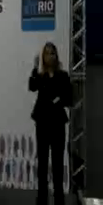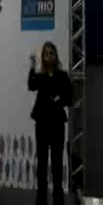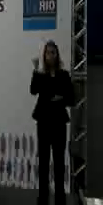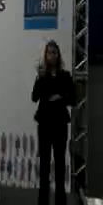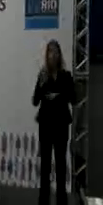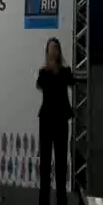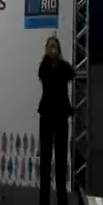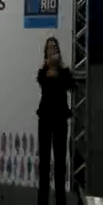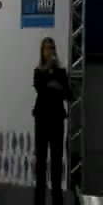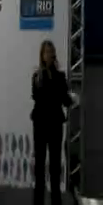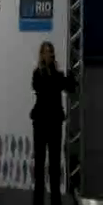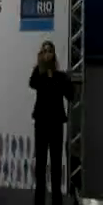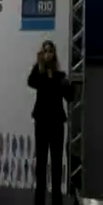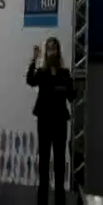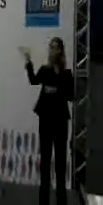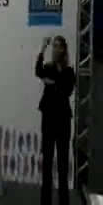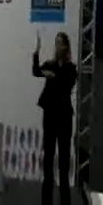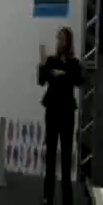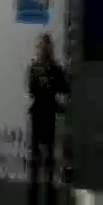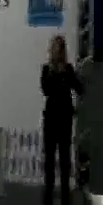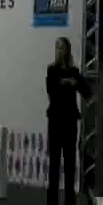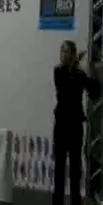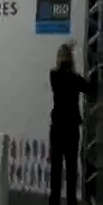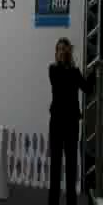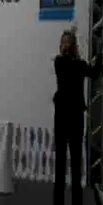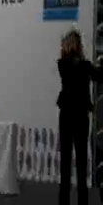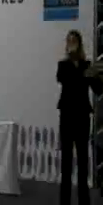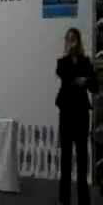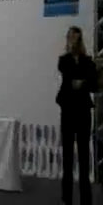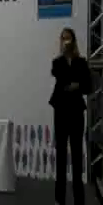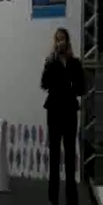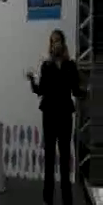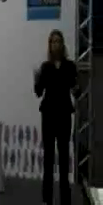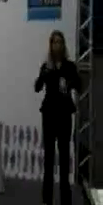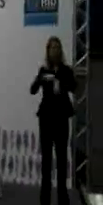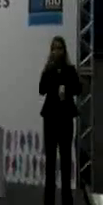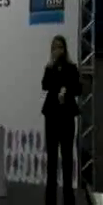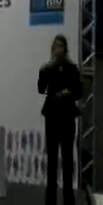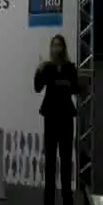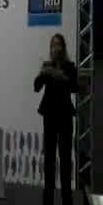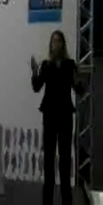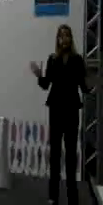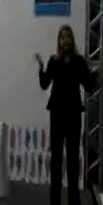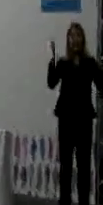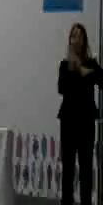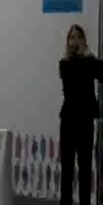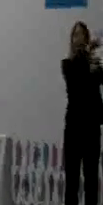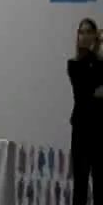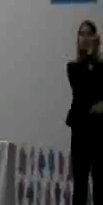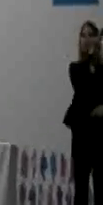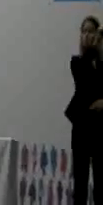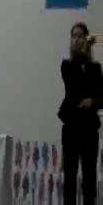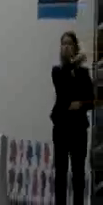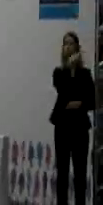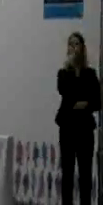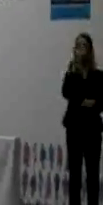a gente levante o SUS como bandeira feminista. E nesse momento, mais do que nunca, é importante a gente fazer a defesa do SUS